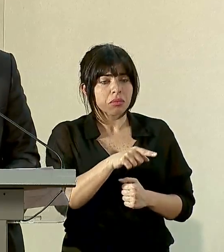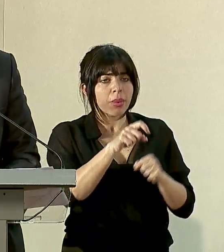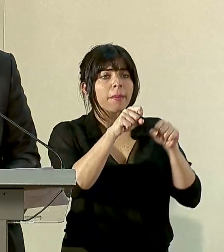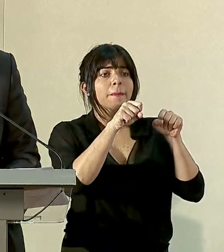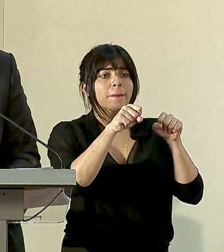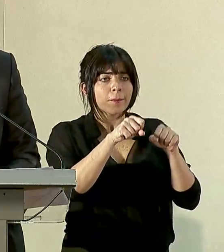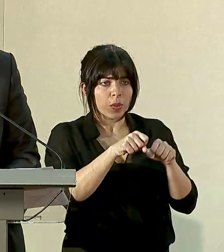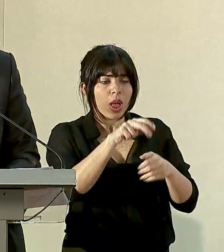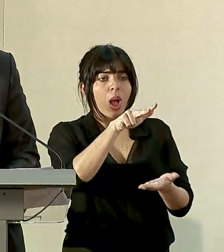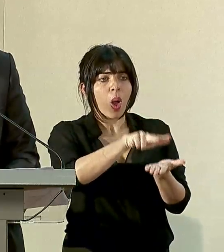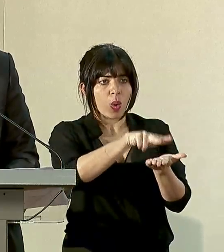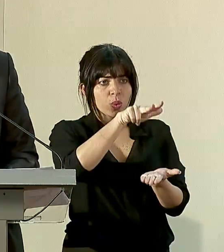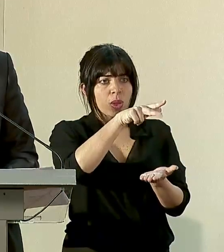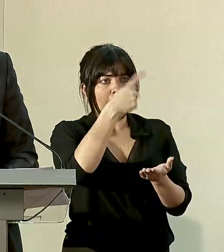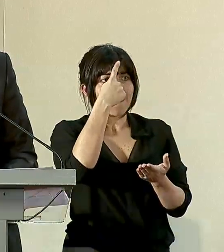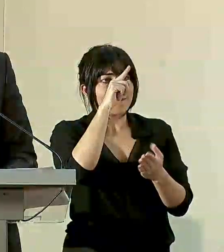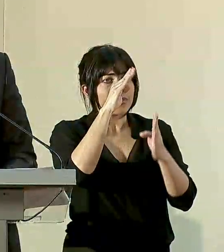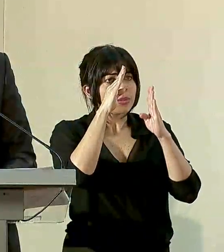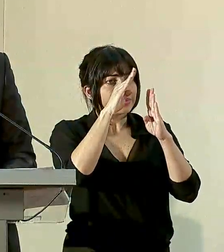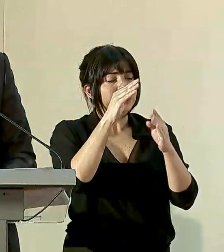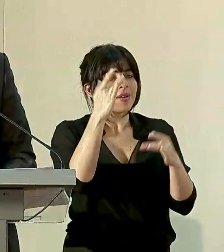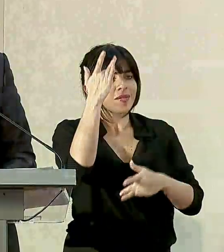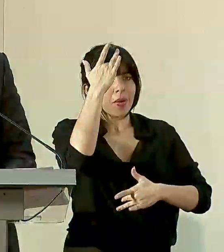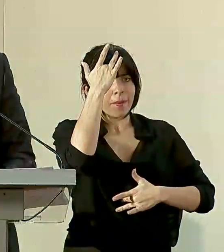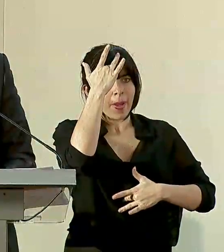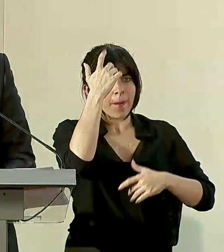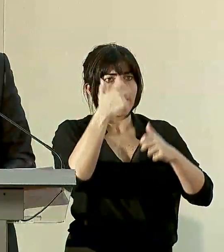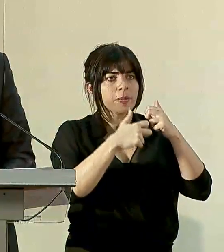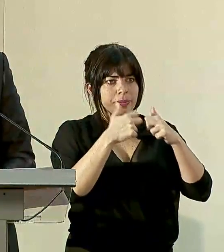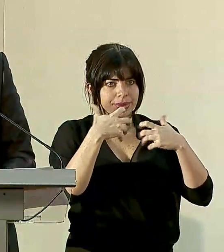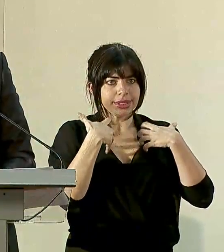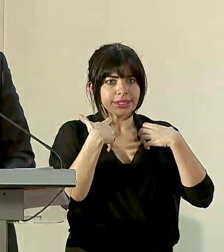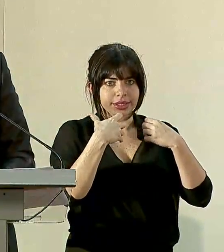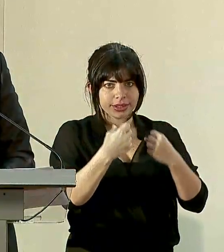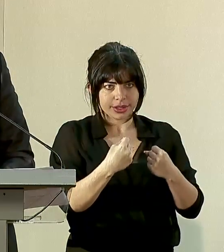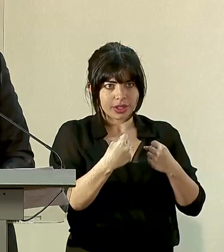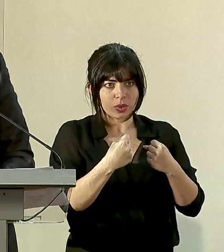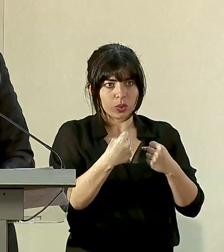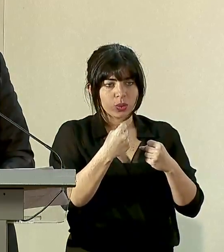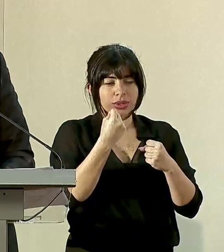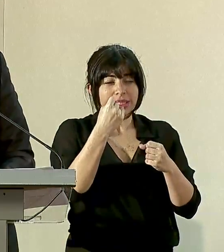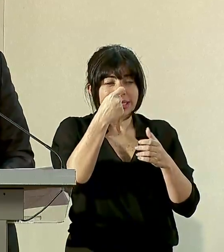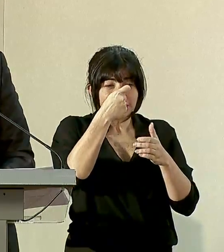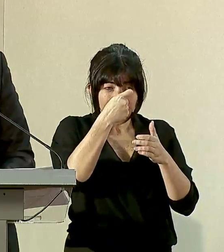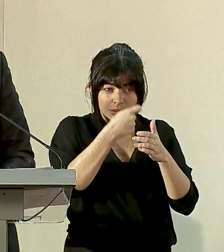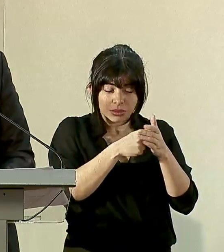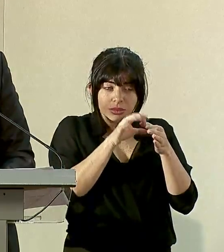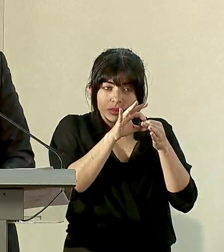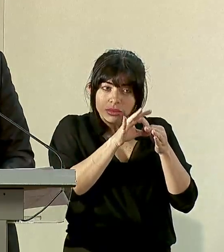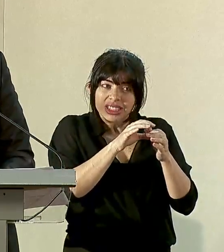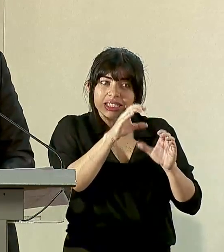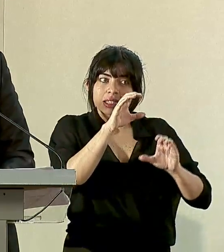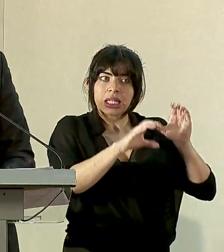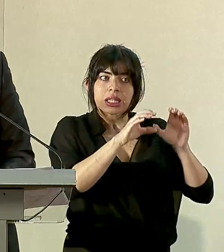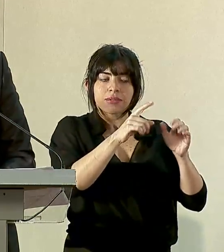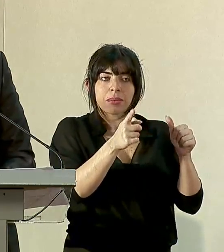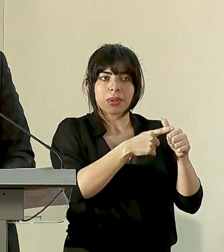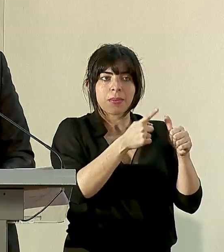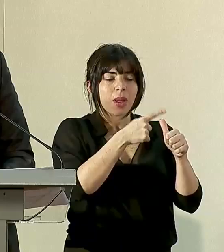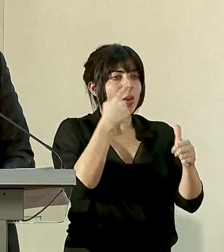podrían ser autorizados para tratar enfermedades o problemas de salud en extremo científicamente